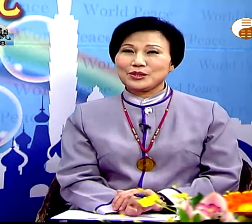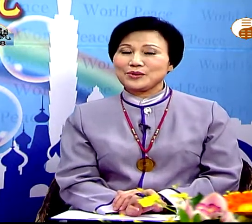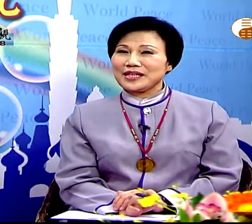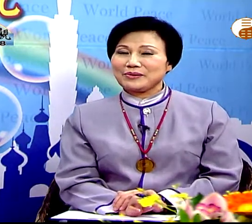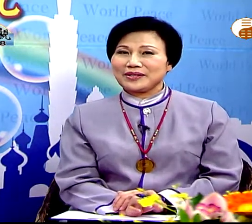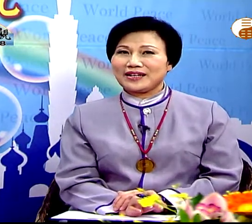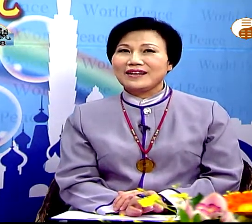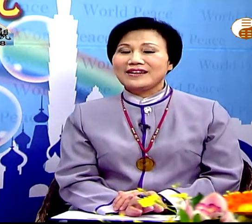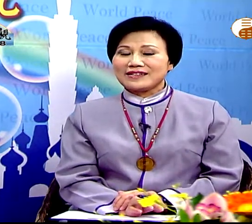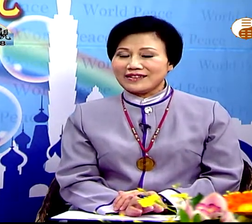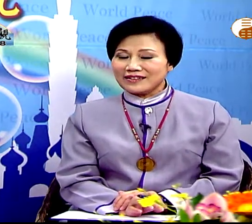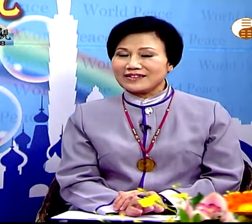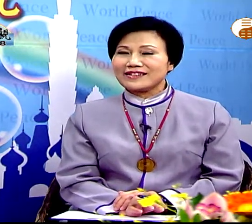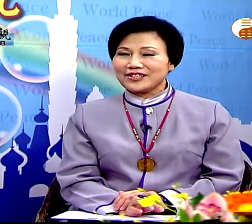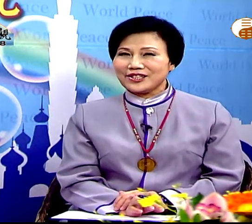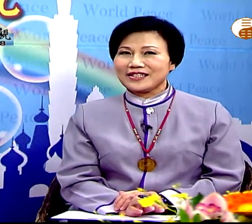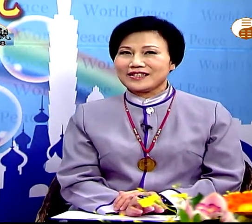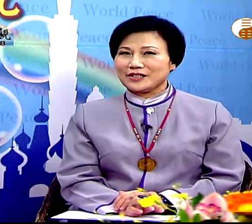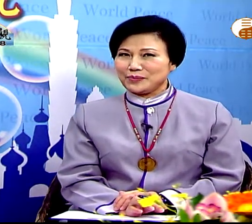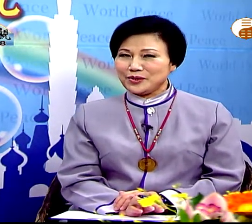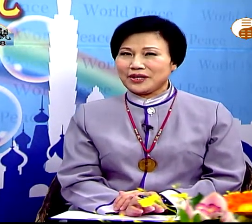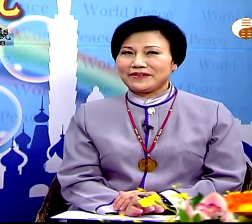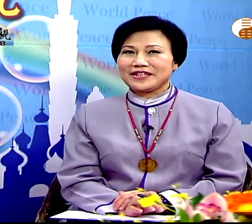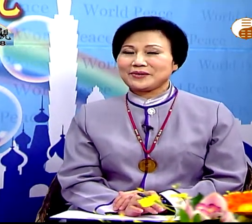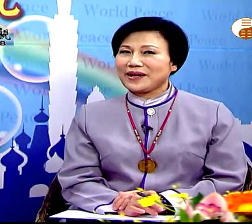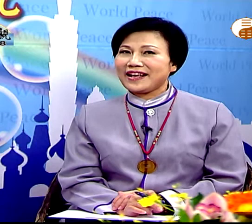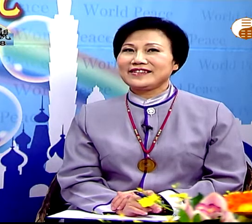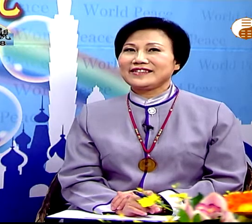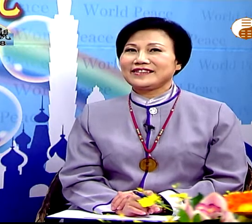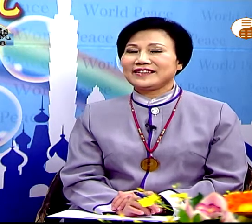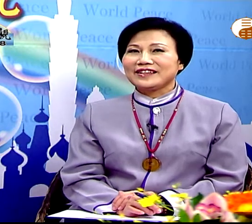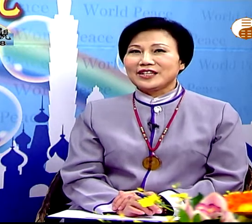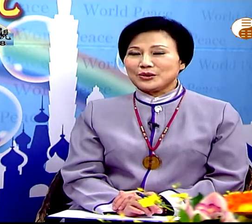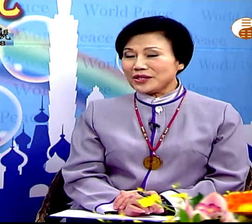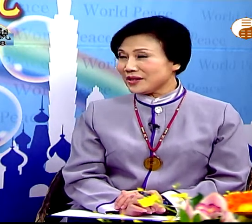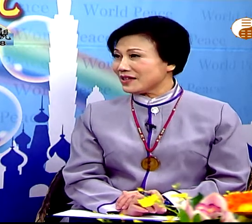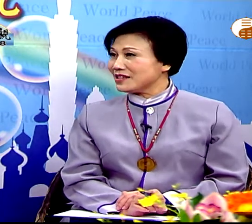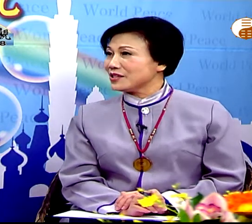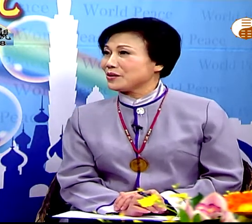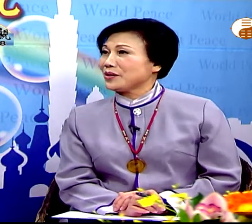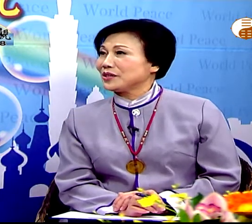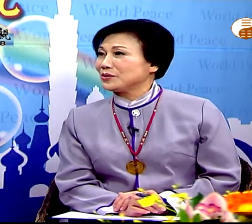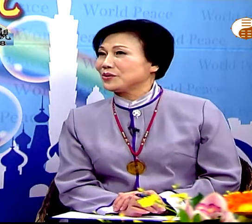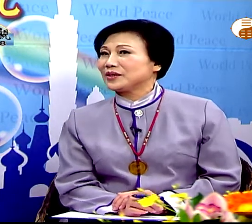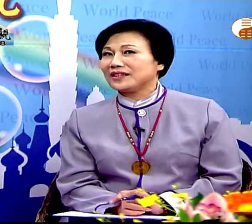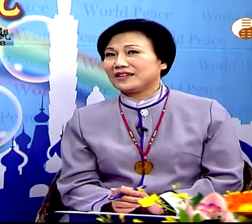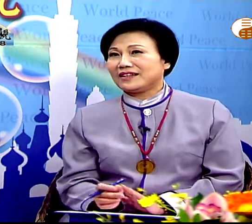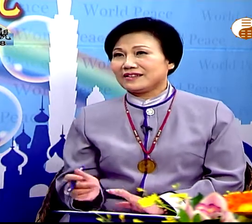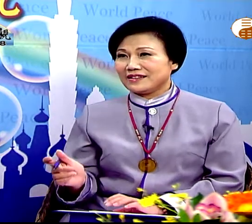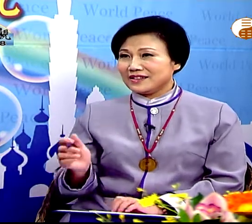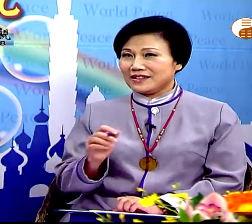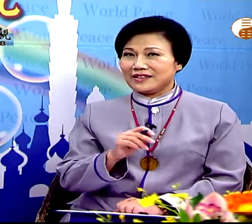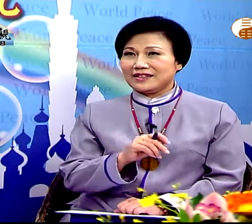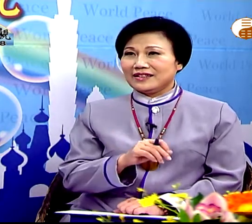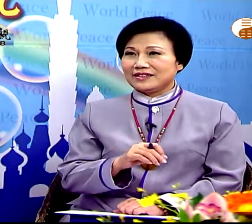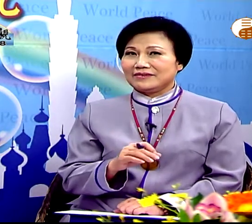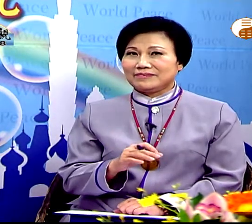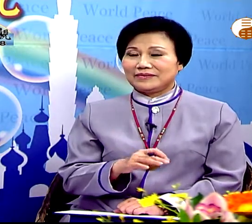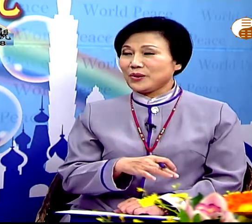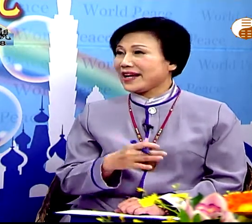殊教育呢，真的其实这是必须要非常有爱心的。所以学校其实有很多的这些月